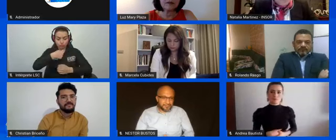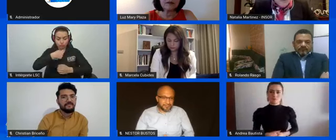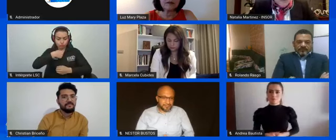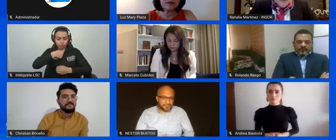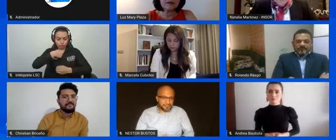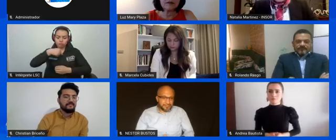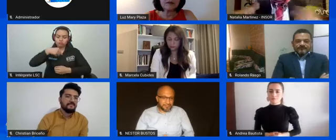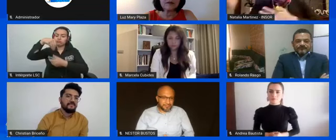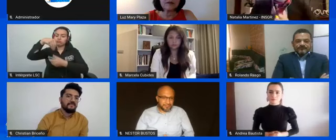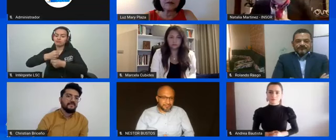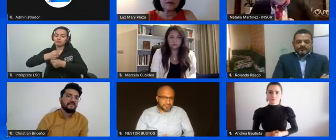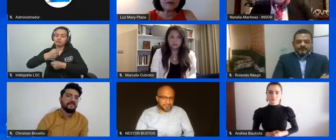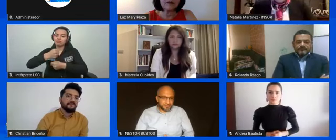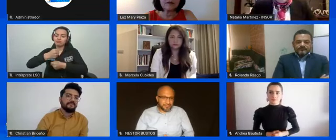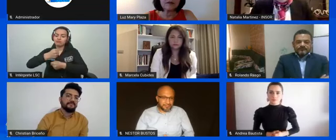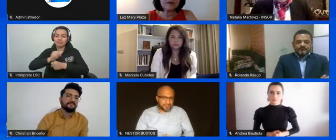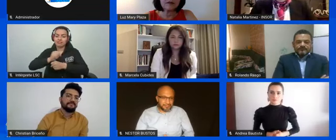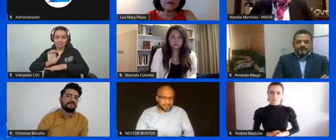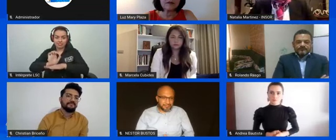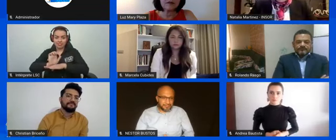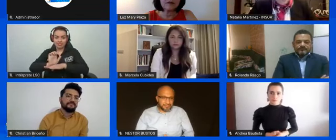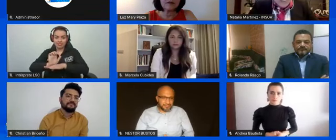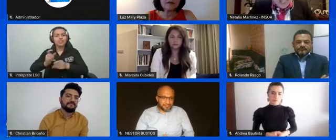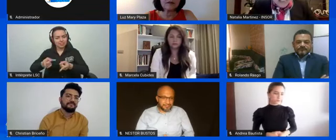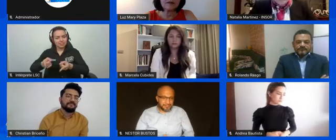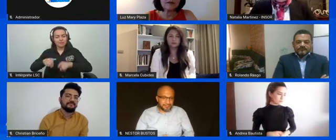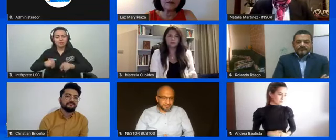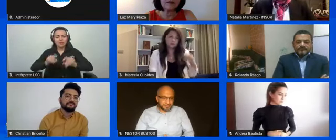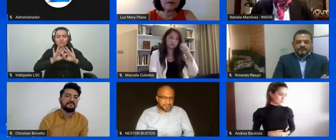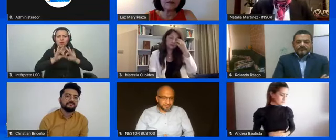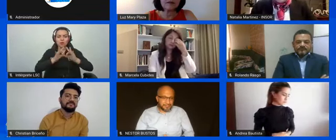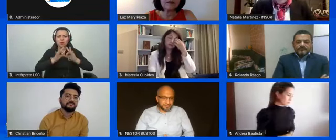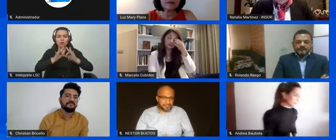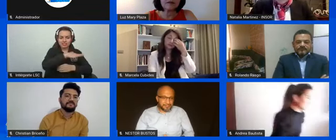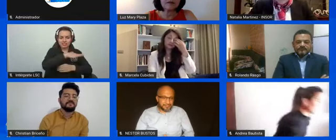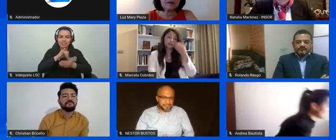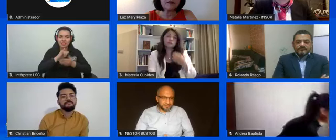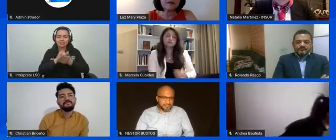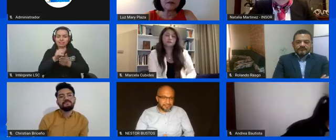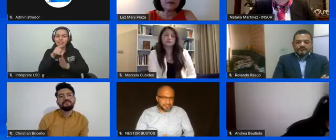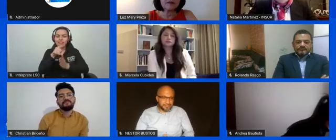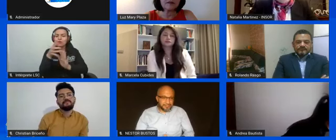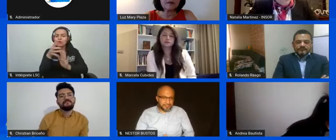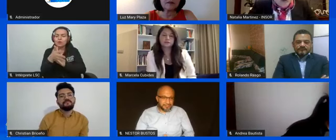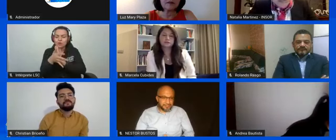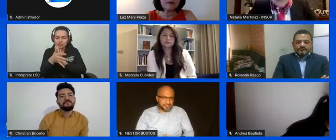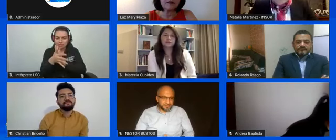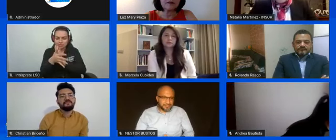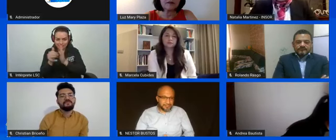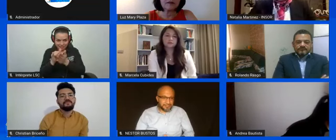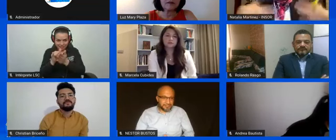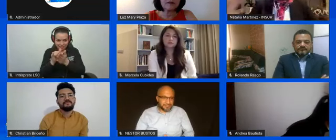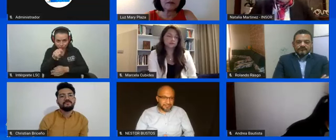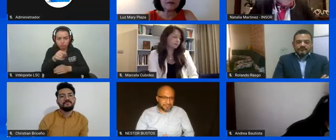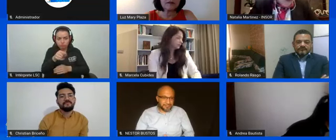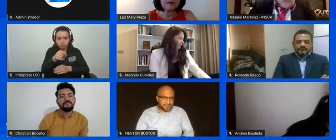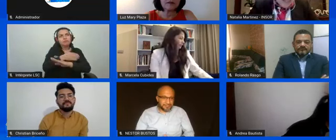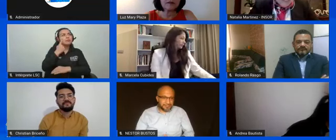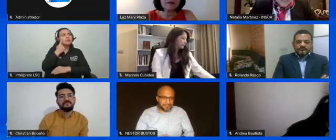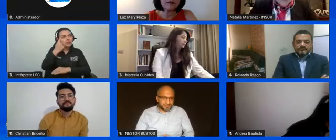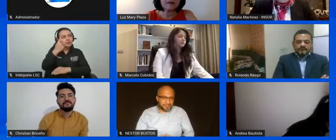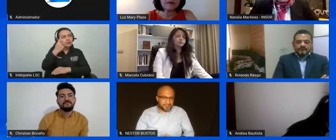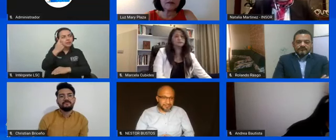Cuéntanos un poco tú desde ese otro lado, ¿en qué año llegaste al instituto? ¿Qué fue lo que más te sorprendió? ¿Qué fue